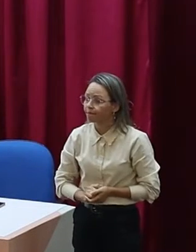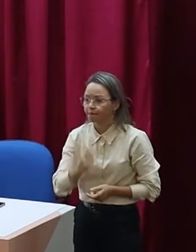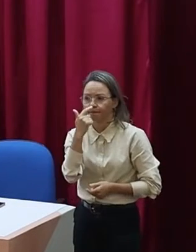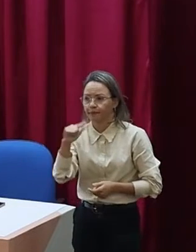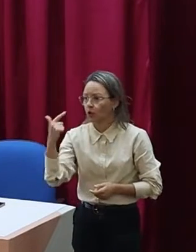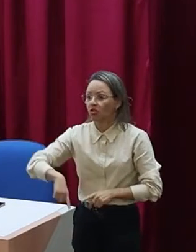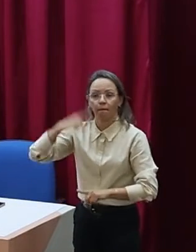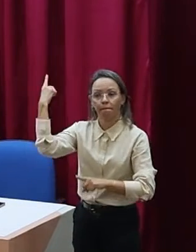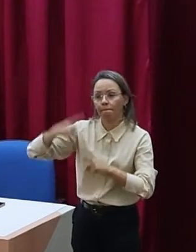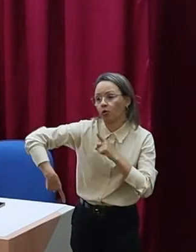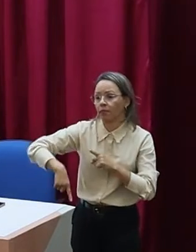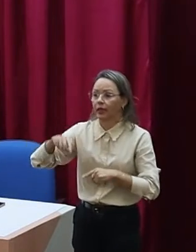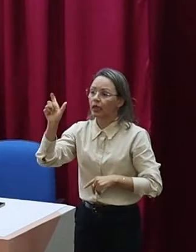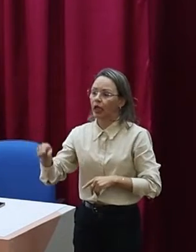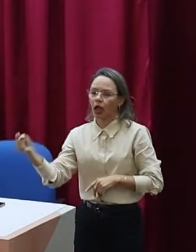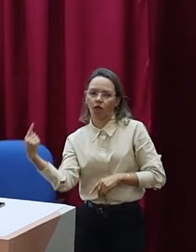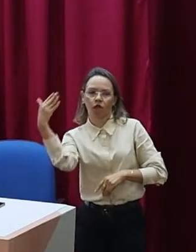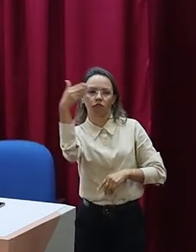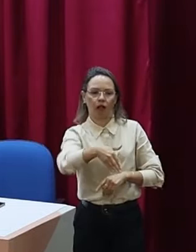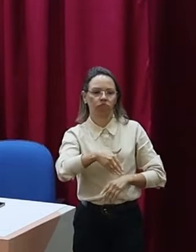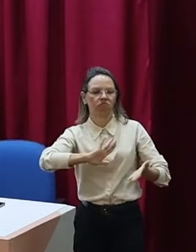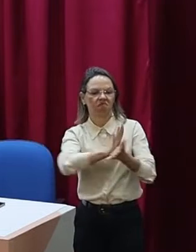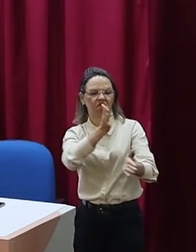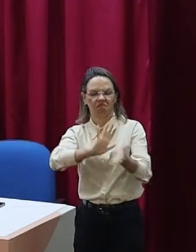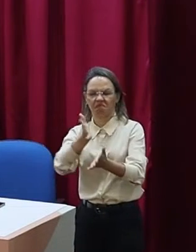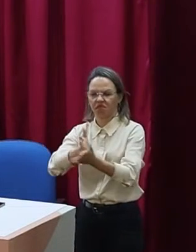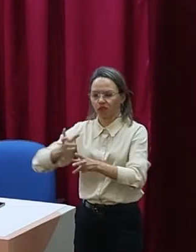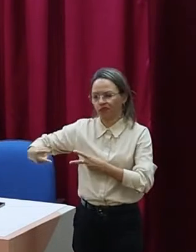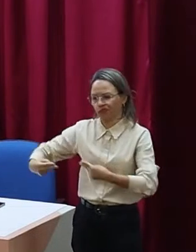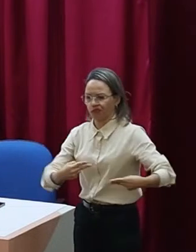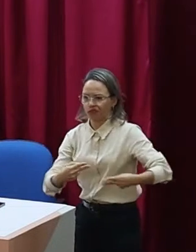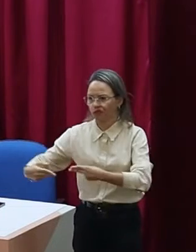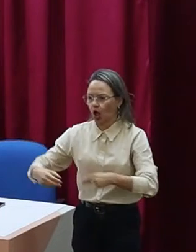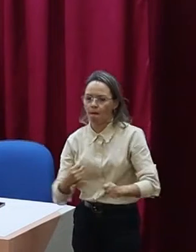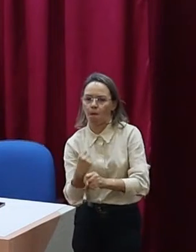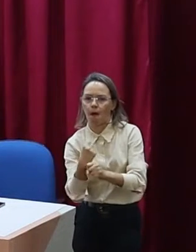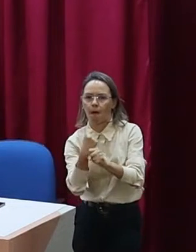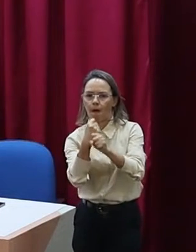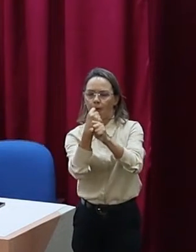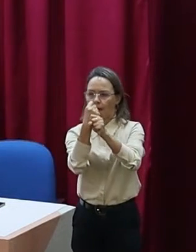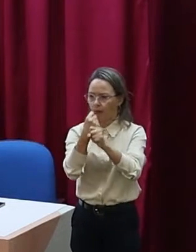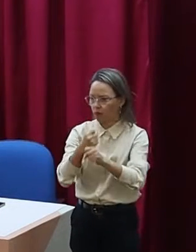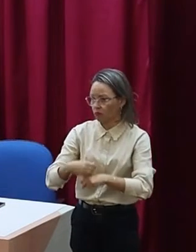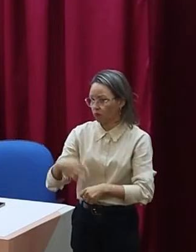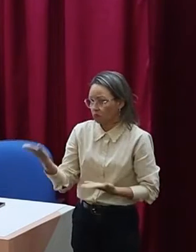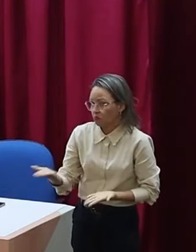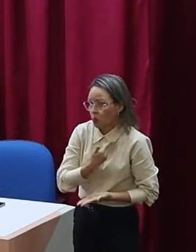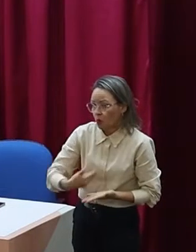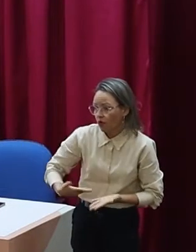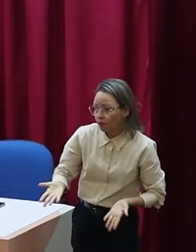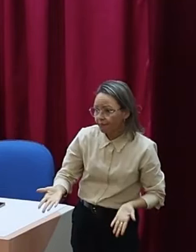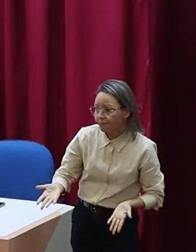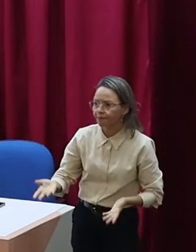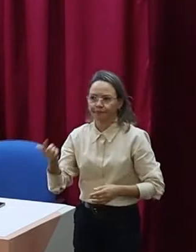instrumentos para proibir que o ente público destruísse um mangue, destruísse um manguezal para construir uma determinada obra pública.